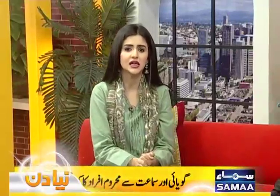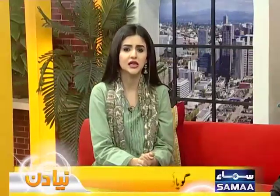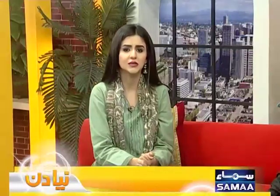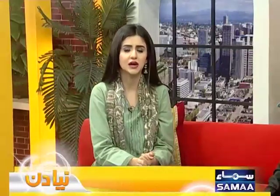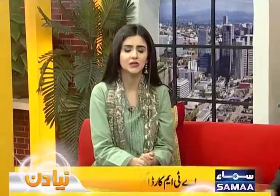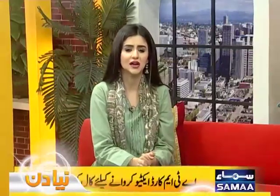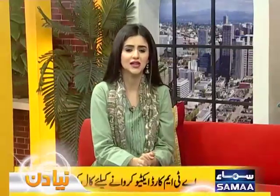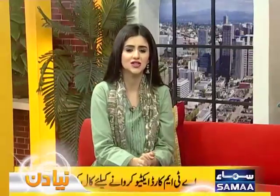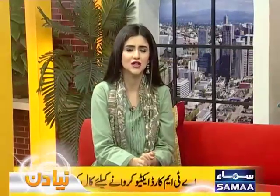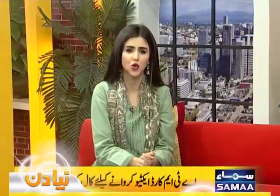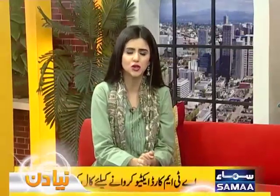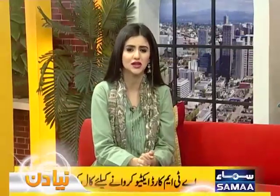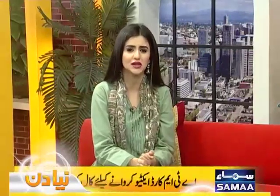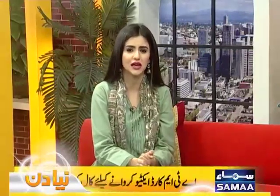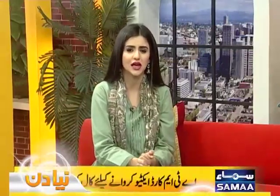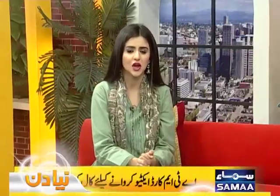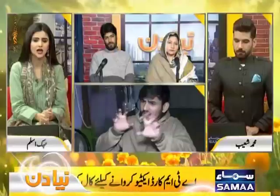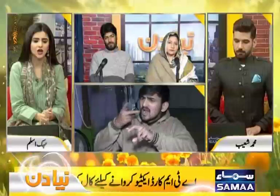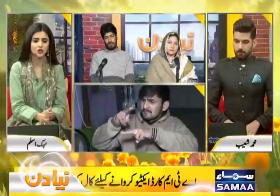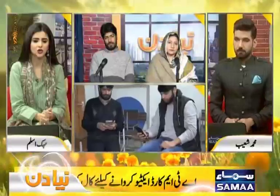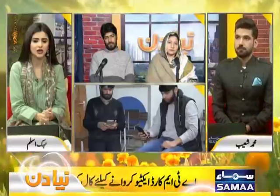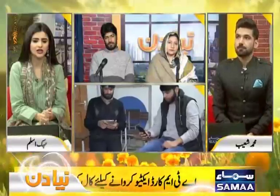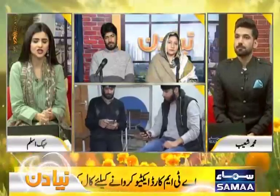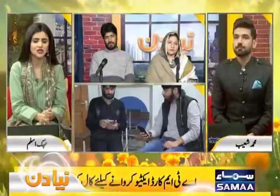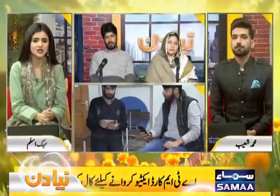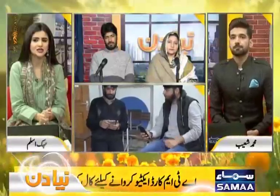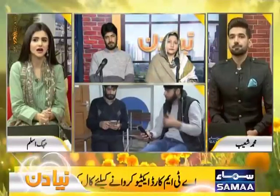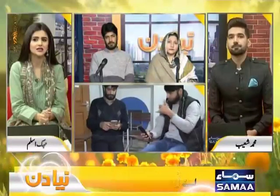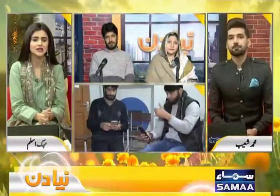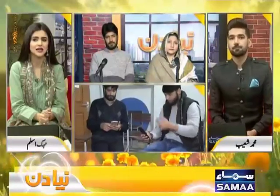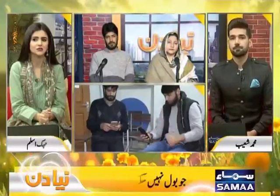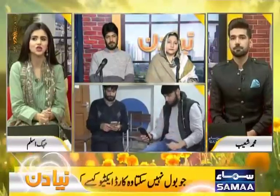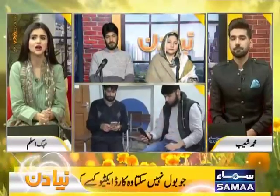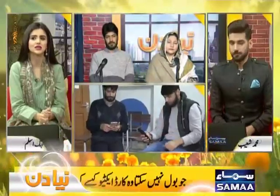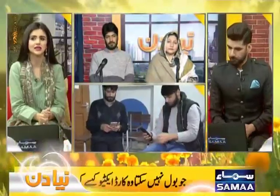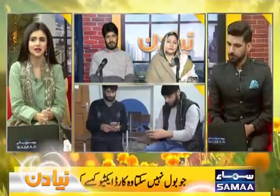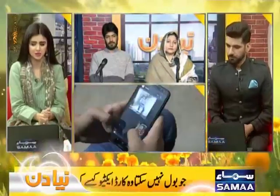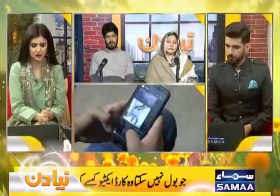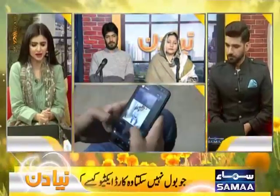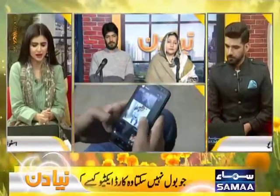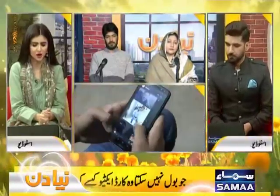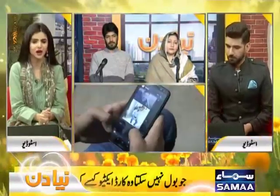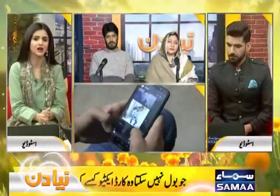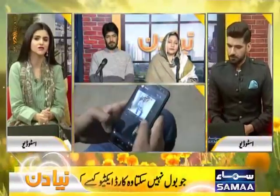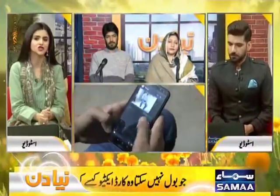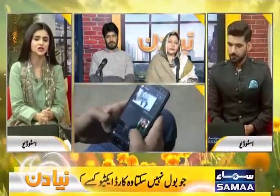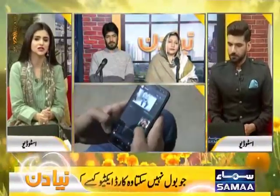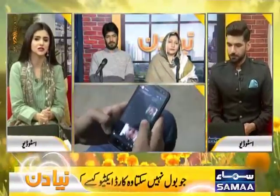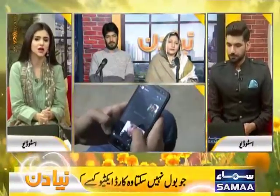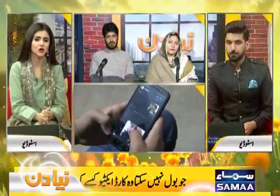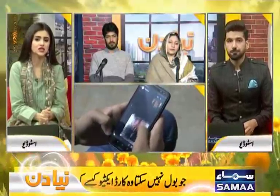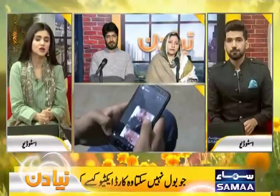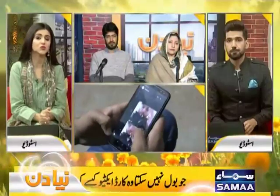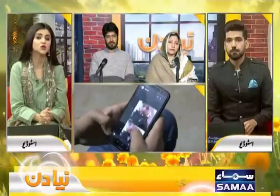कि अगर ये चीज़ें हो जाती हैं तो एक शख्स किस तरह से इन मुश्किलात से निकल पाता है, और अगर वो